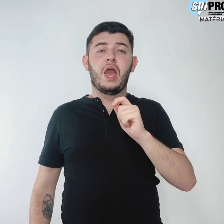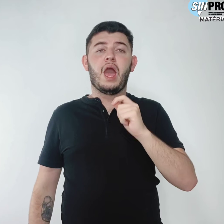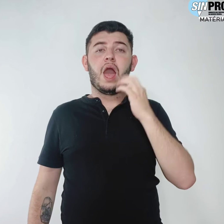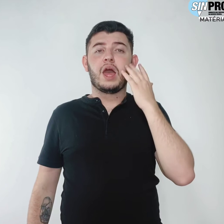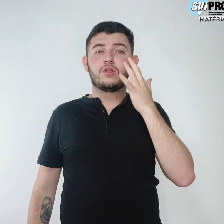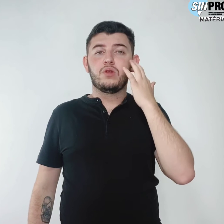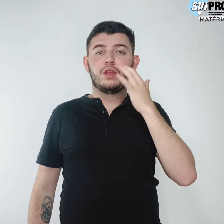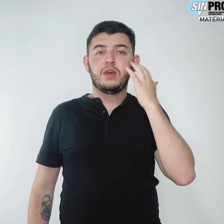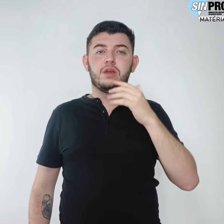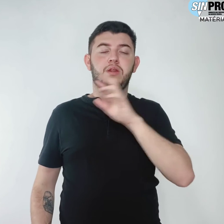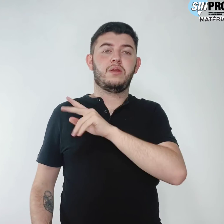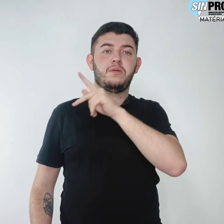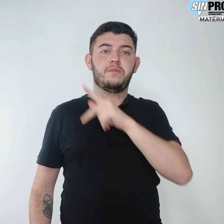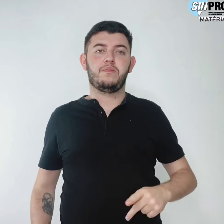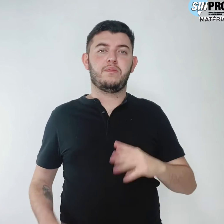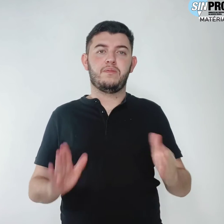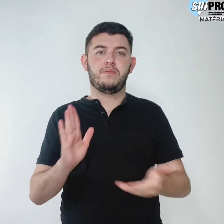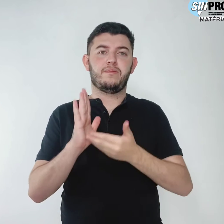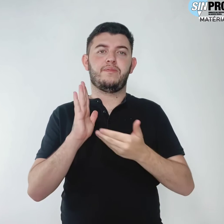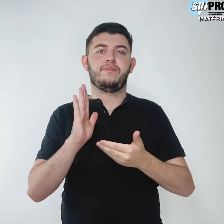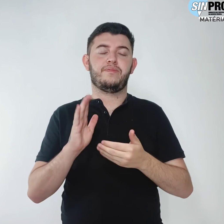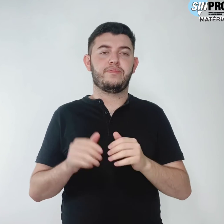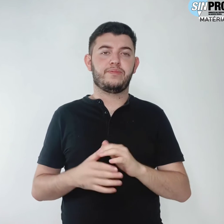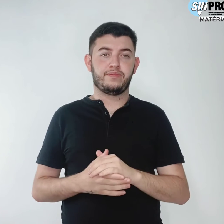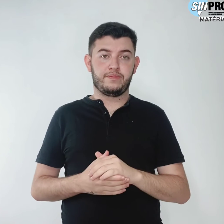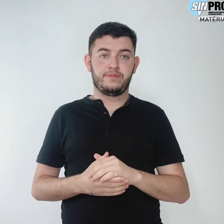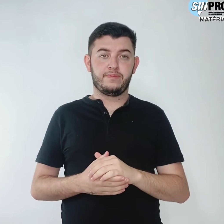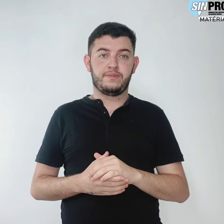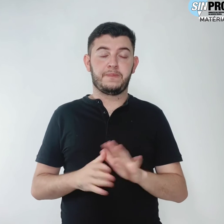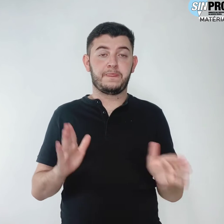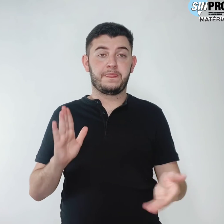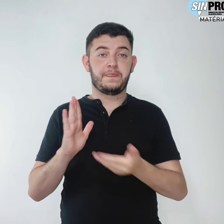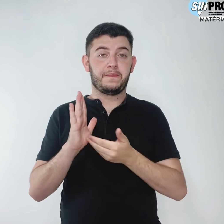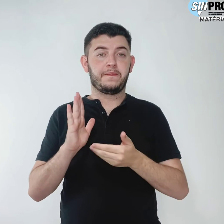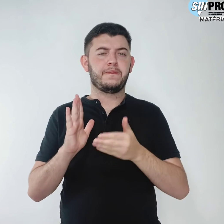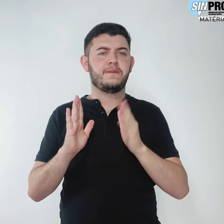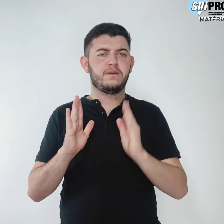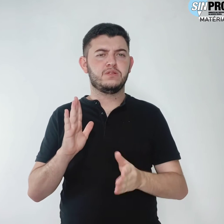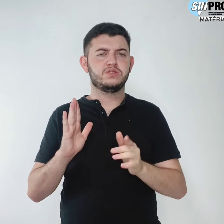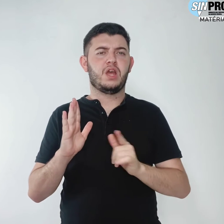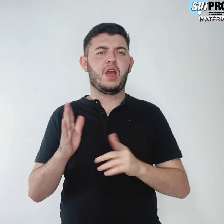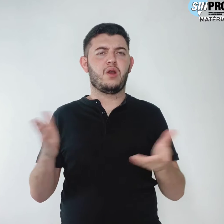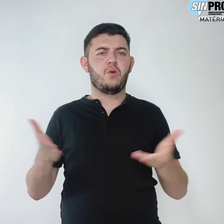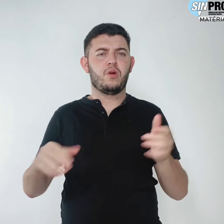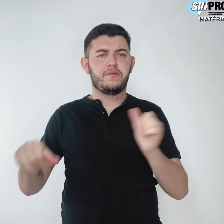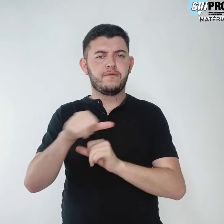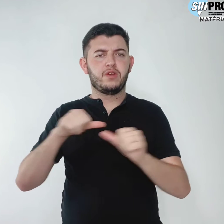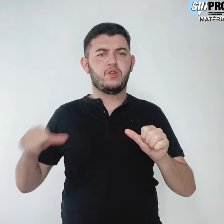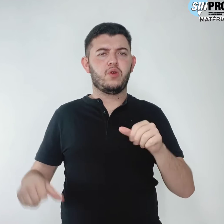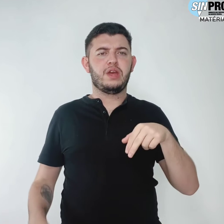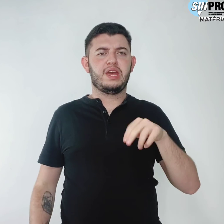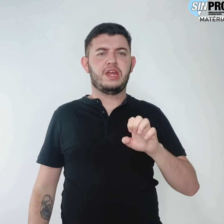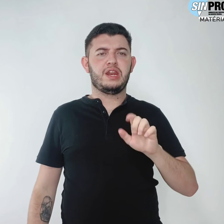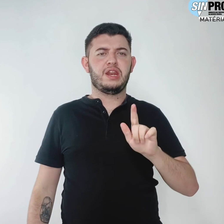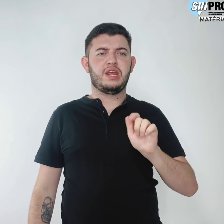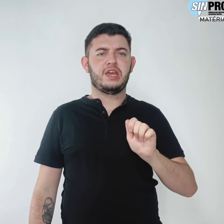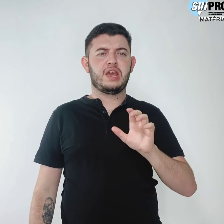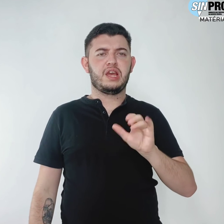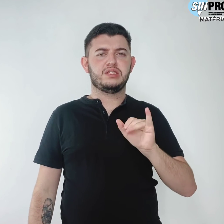Lira, PP Alagoas, por vários aspectos. Câmara dos Deputados virou negacionista,